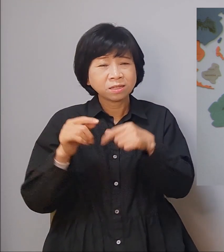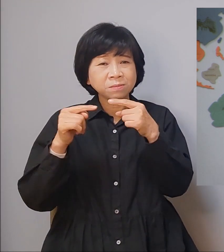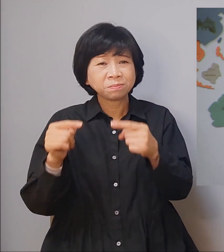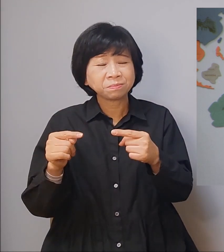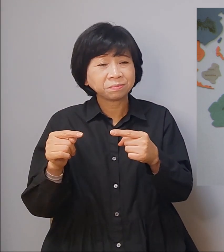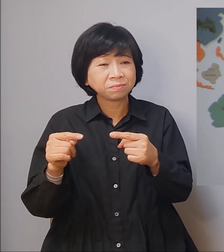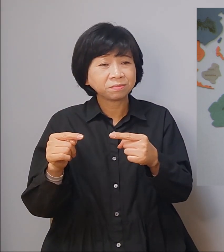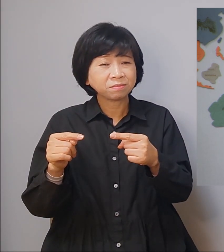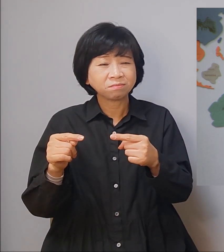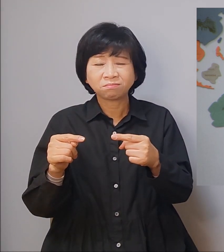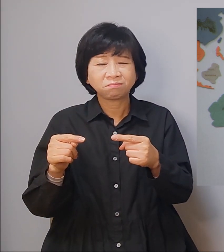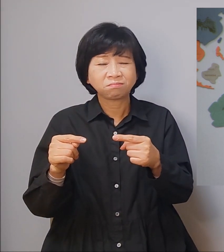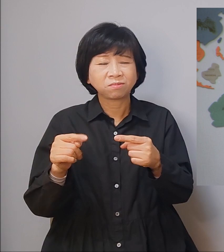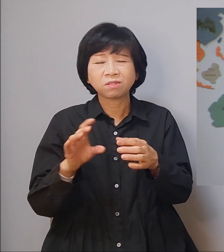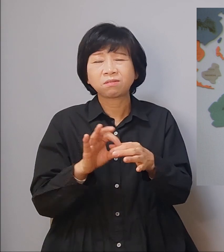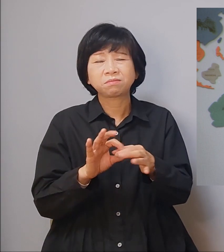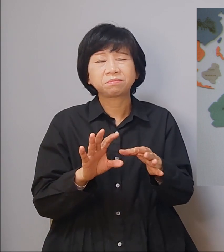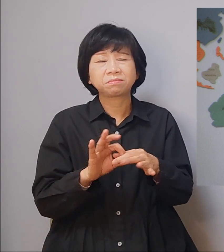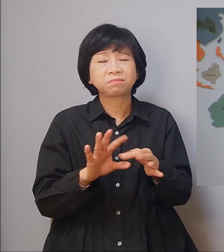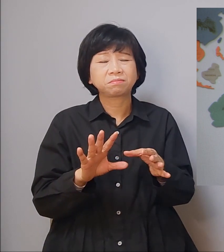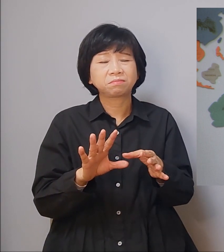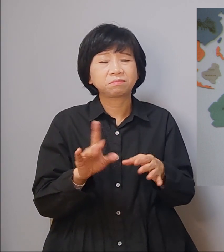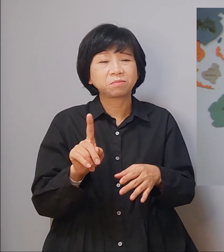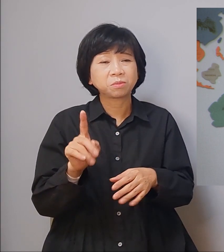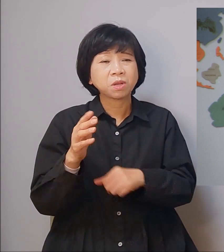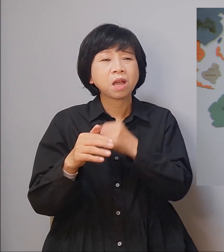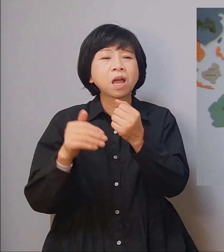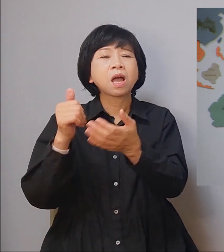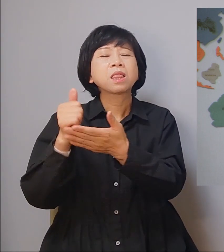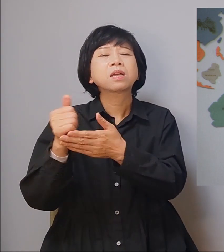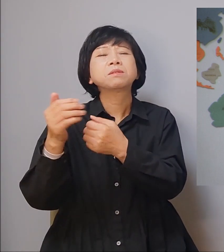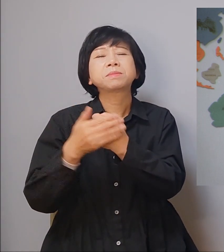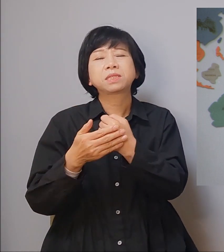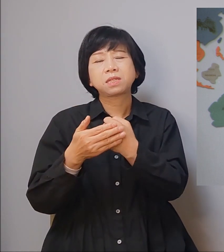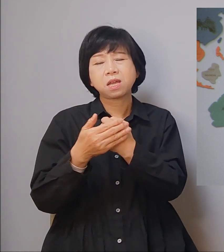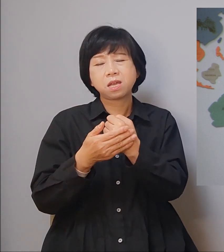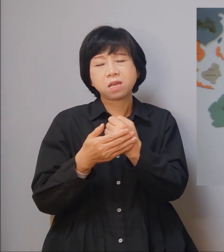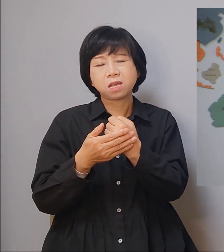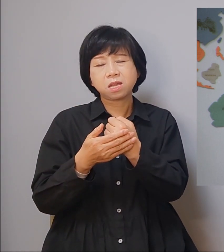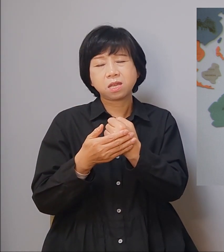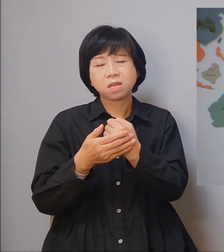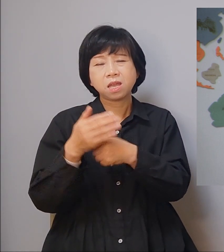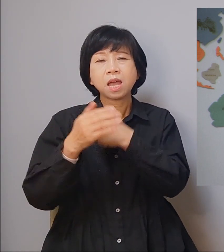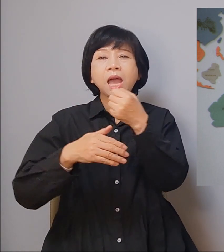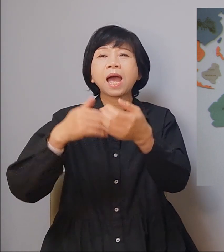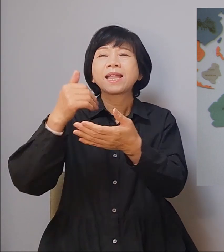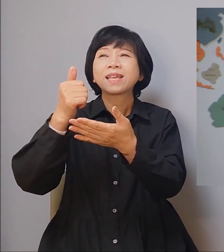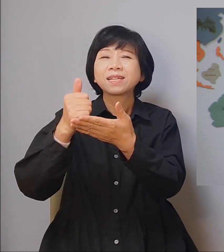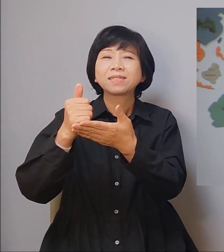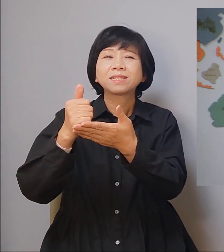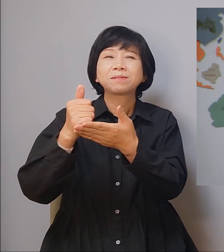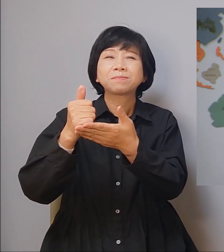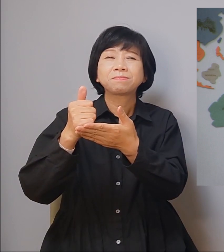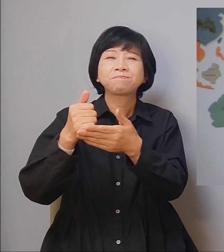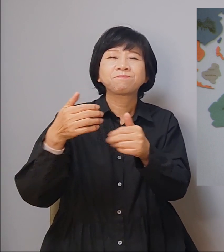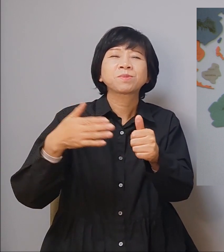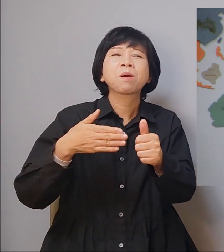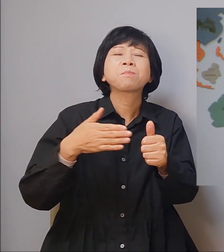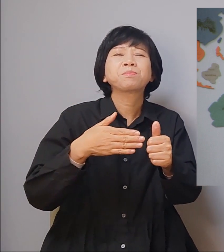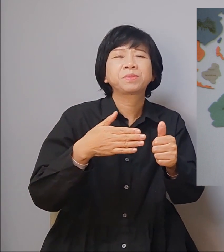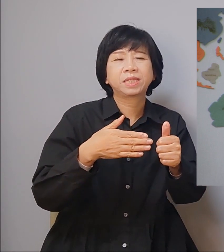아닌 줄 믿습니다. 모든 건 하나님의 은혜입니다. 하나님의